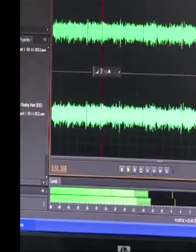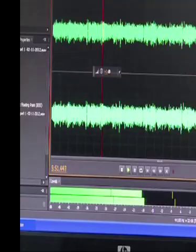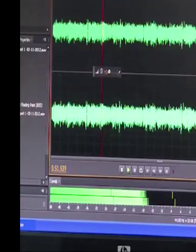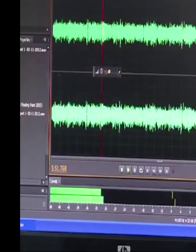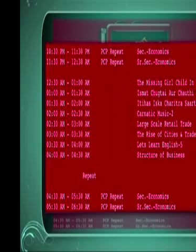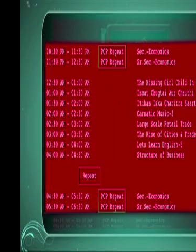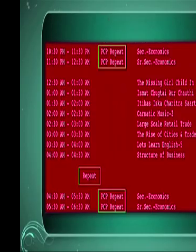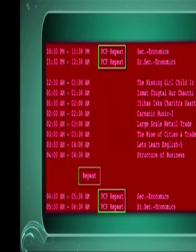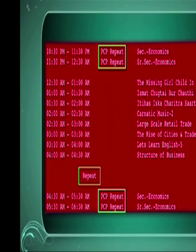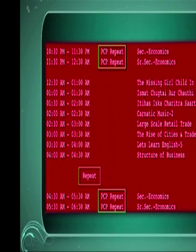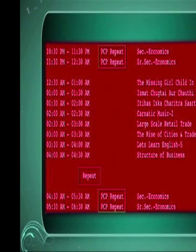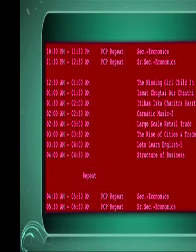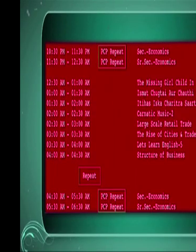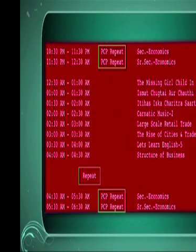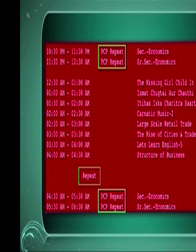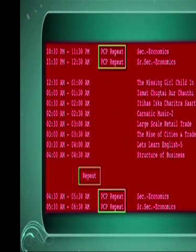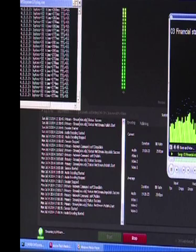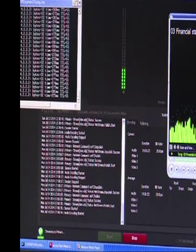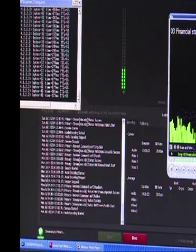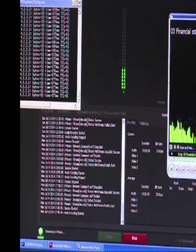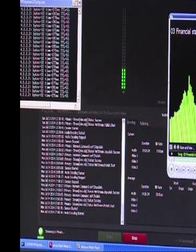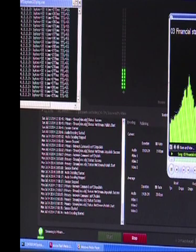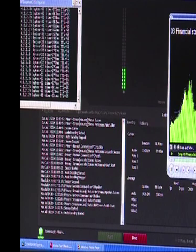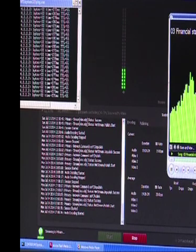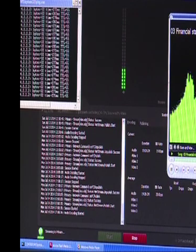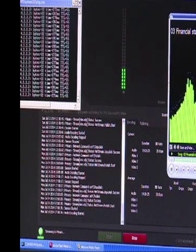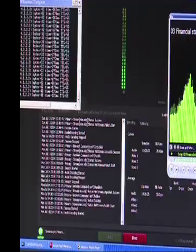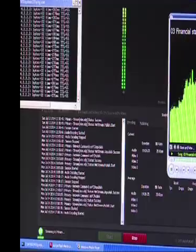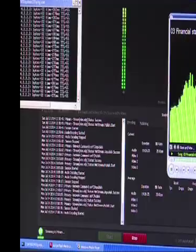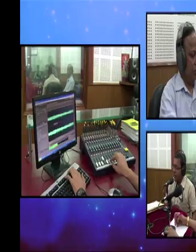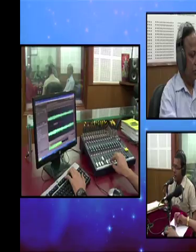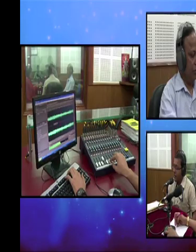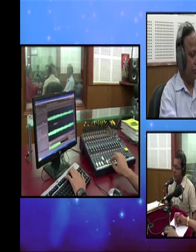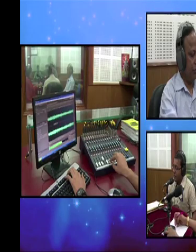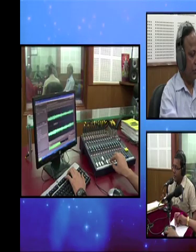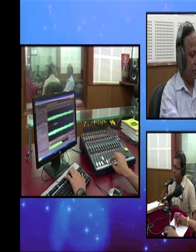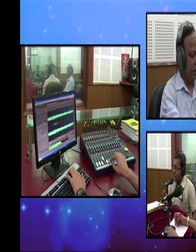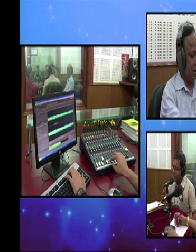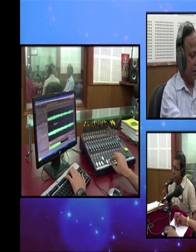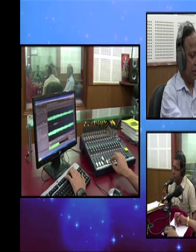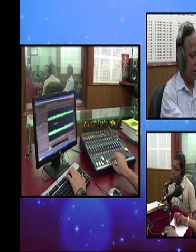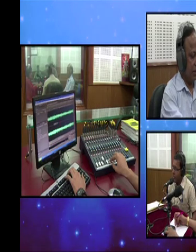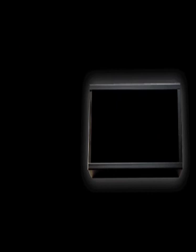पर्सनल कॉन्टैक्ट प्रोग्राम्स, कम्युनिटी रेडियो पर प्रसारित ज्ञान बढ़ाने वाले कार्यक्रम,